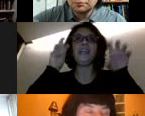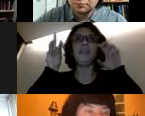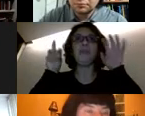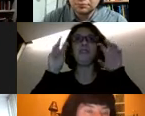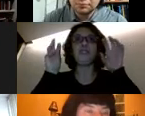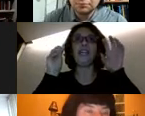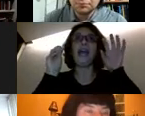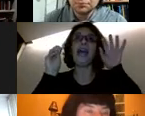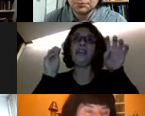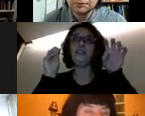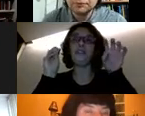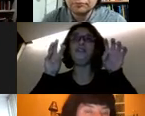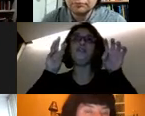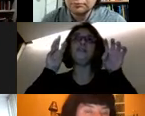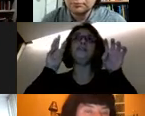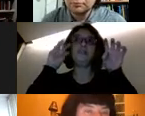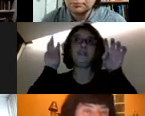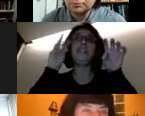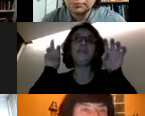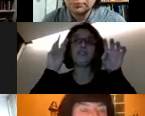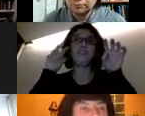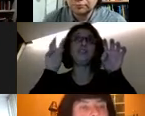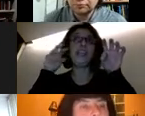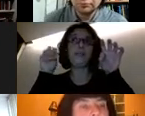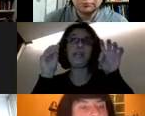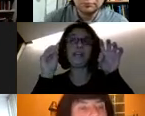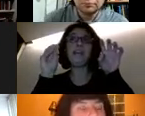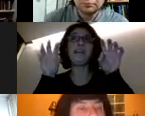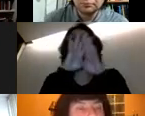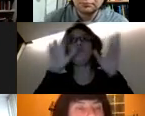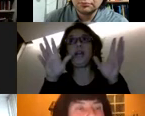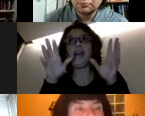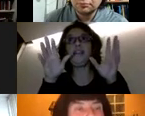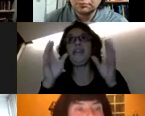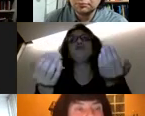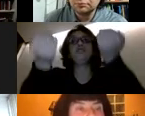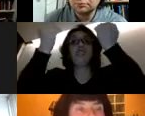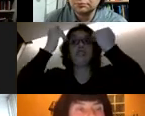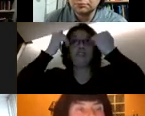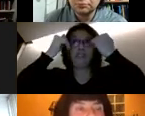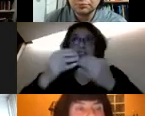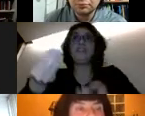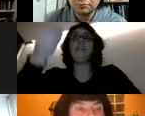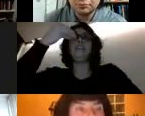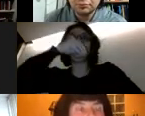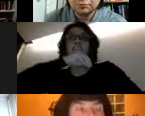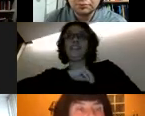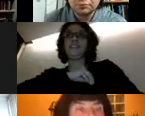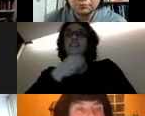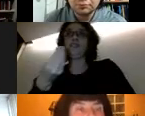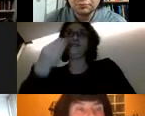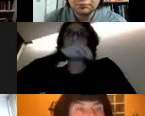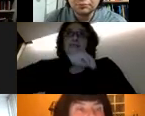relacionar elementos de adentro y la posición de la pena en un lugar, eso se tiene y se